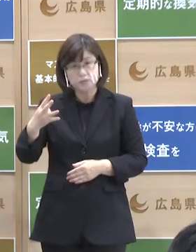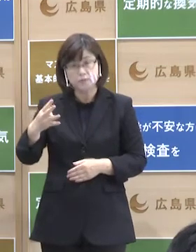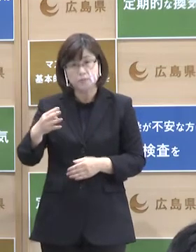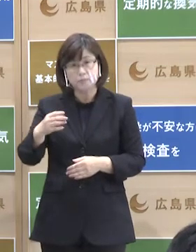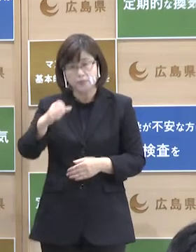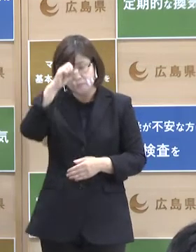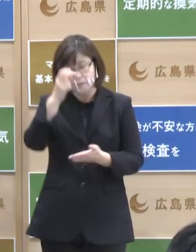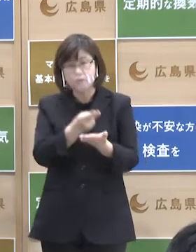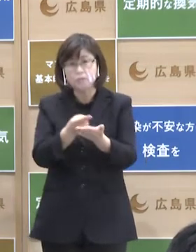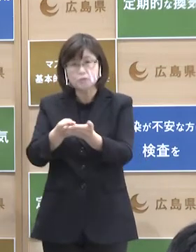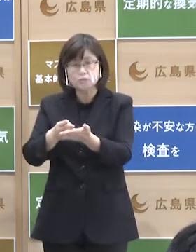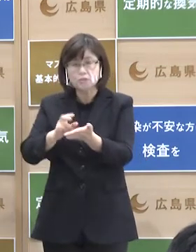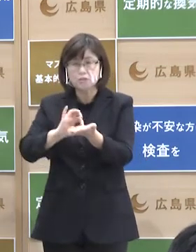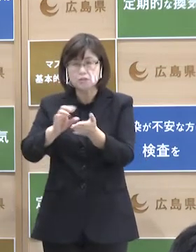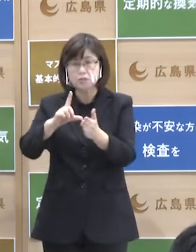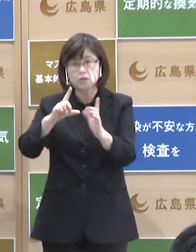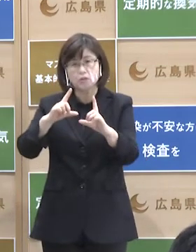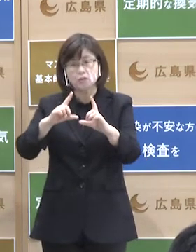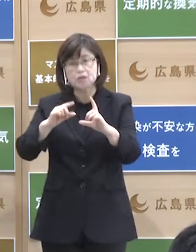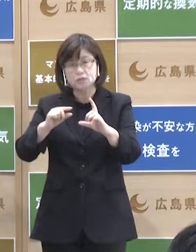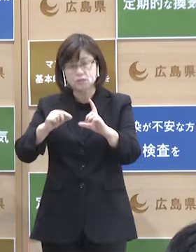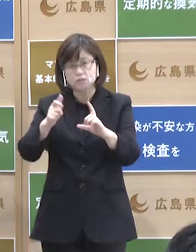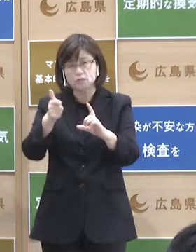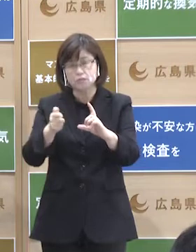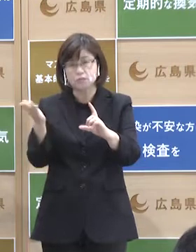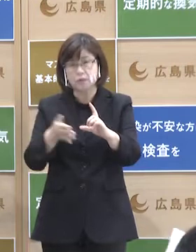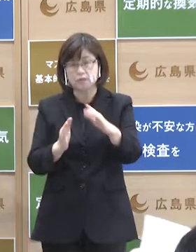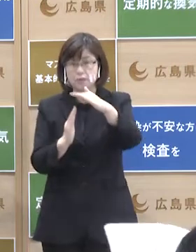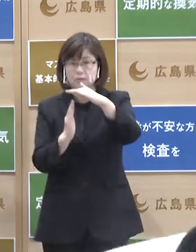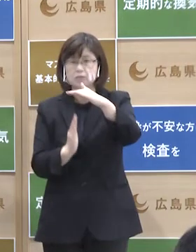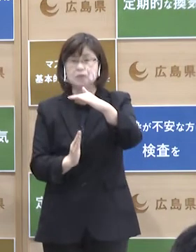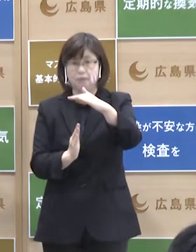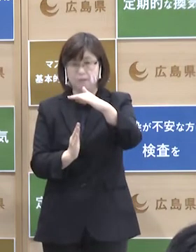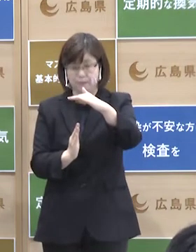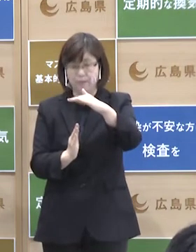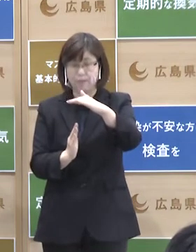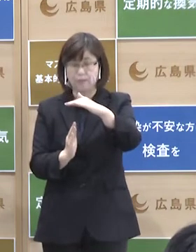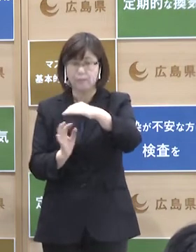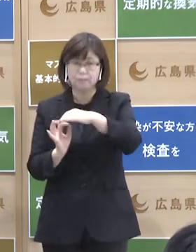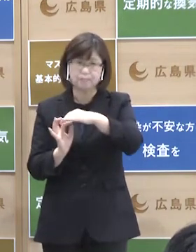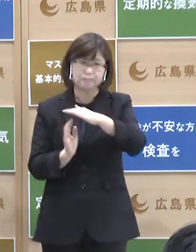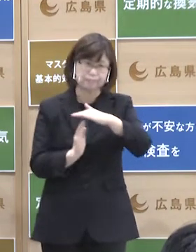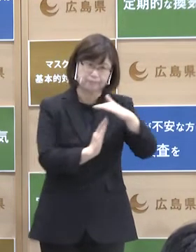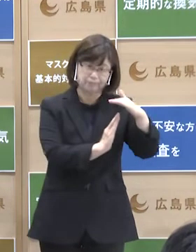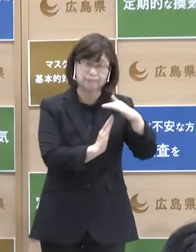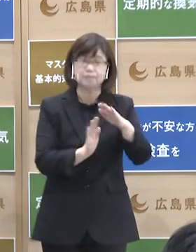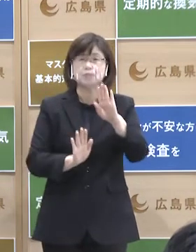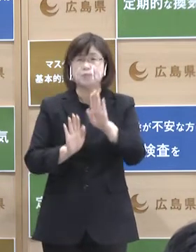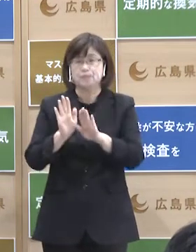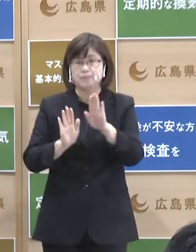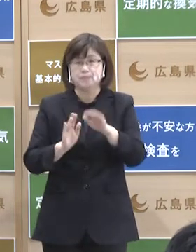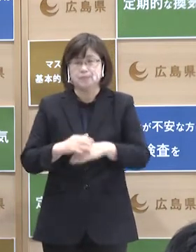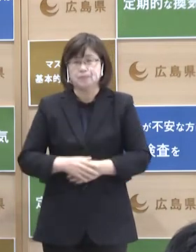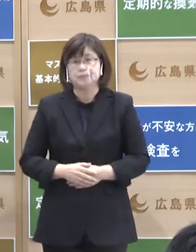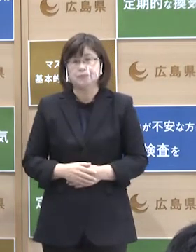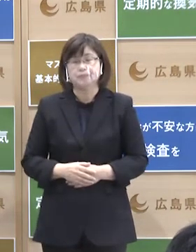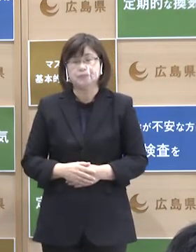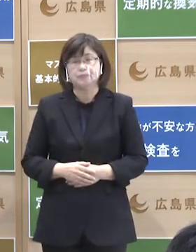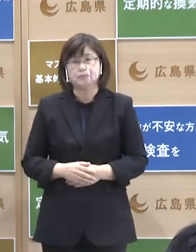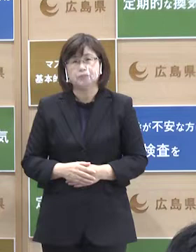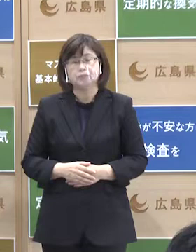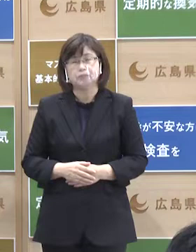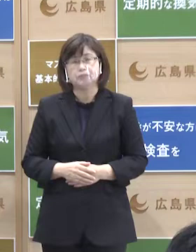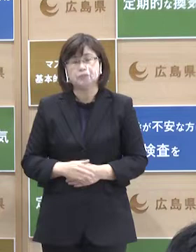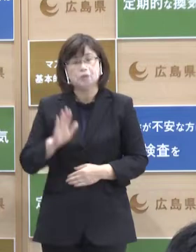床使用率 50% を下回って推移をしているという状況です。今後